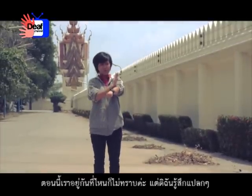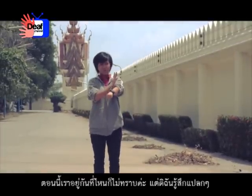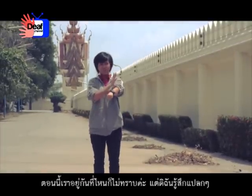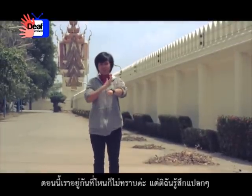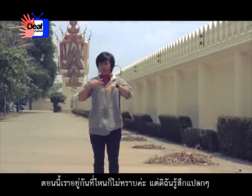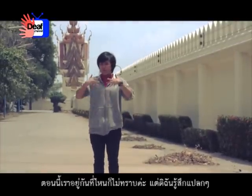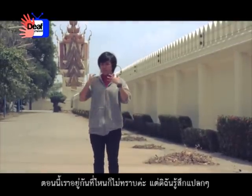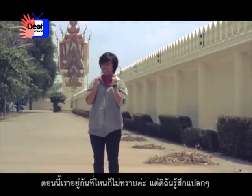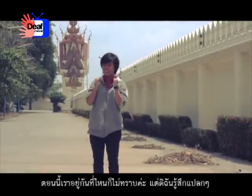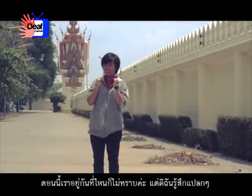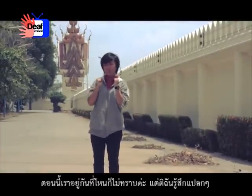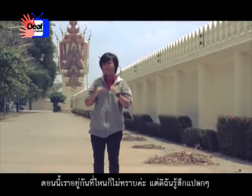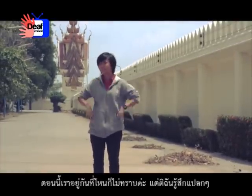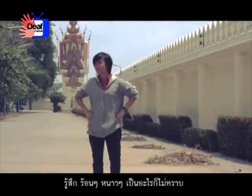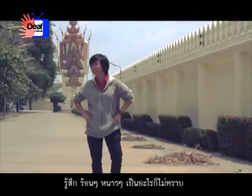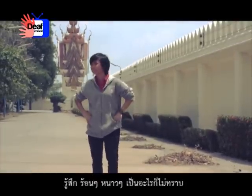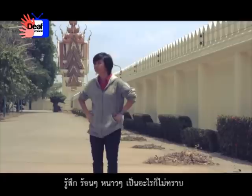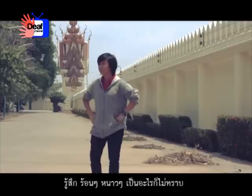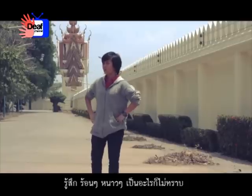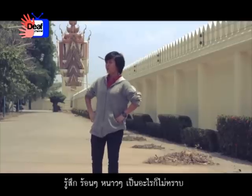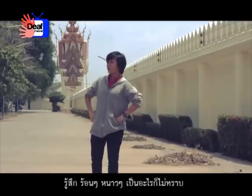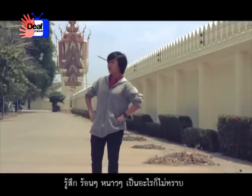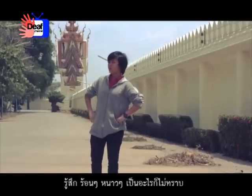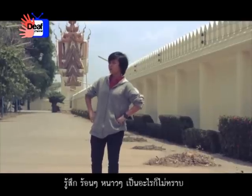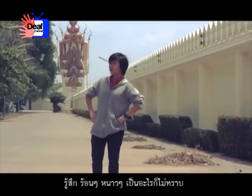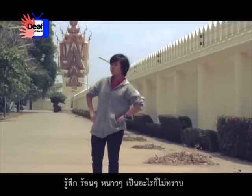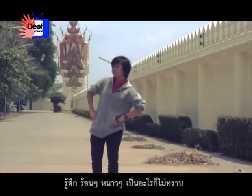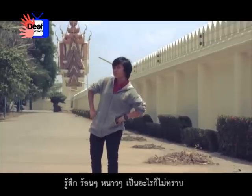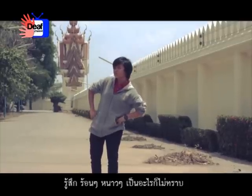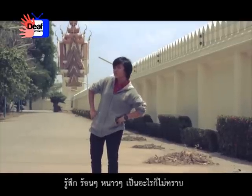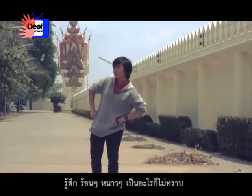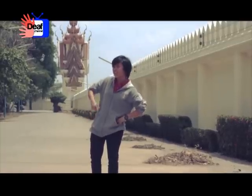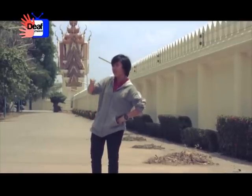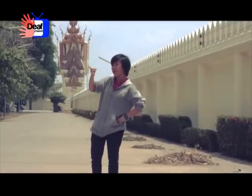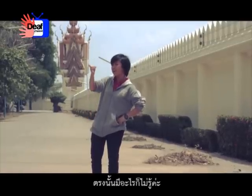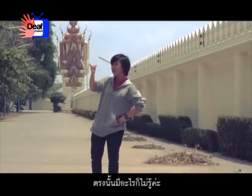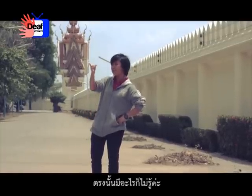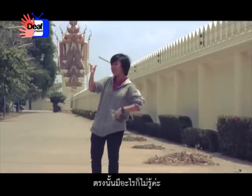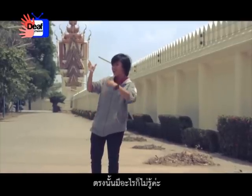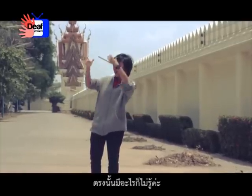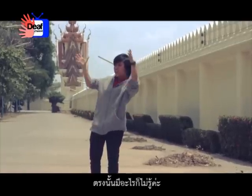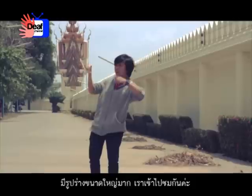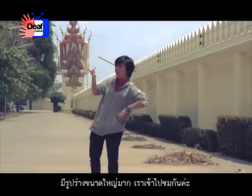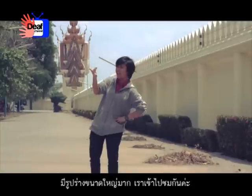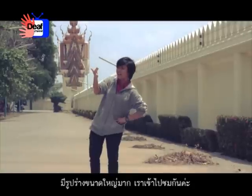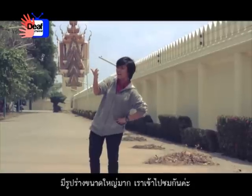ที่ไหนก็ไม่รู้รู้สึกแปลกๆวังเวงร้อนๆหนาวๆชอบกลเอ๊ะนั่นร้ายอ่ะทำไมถึงมีขนาด